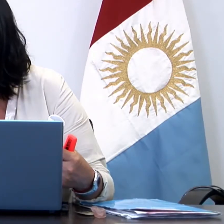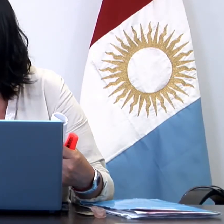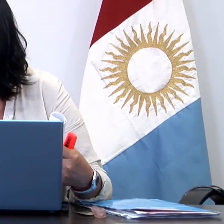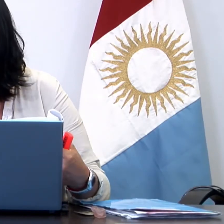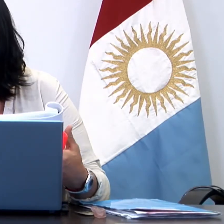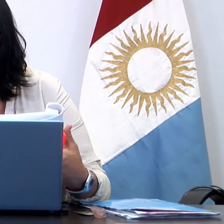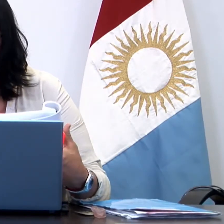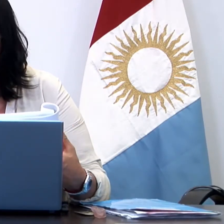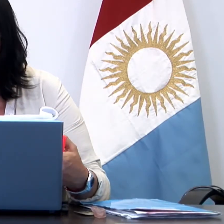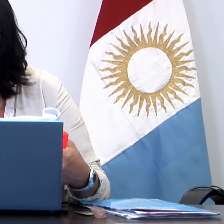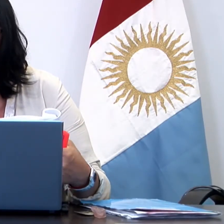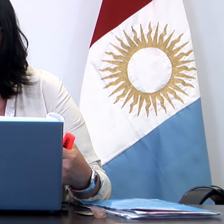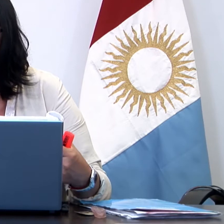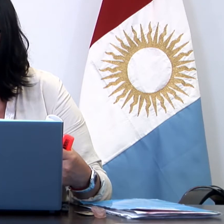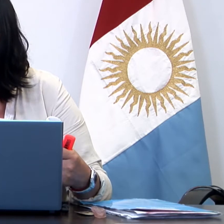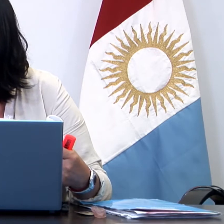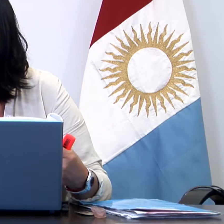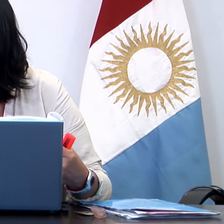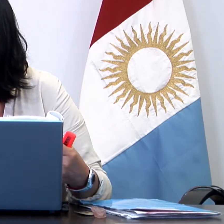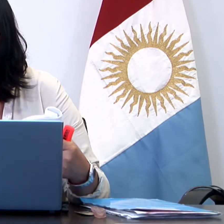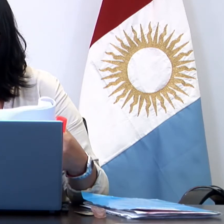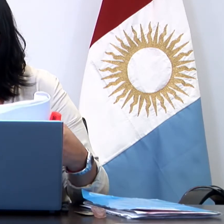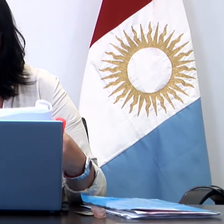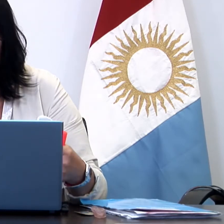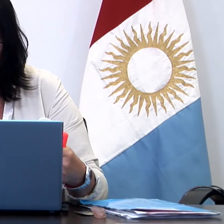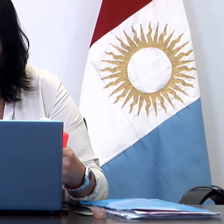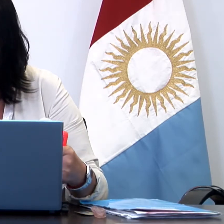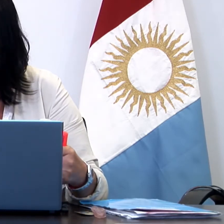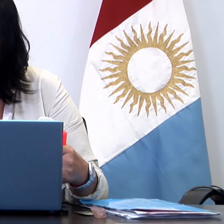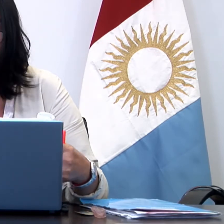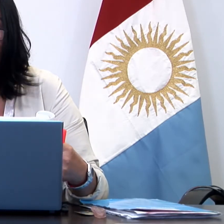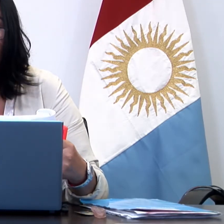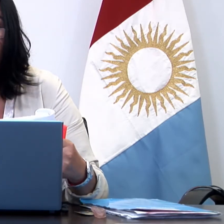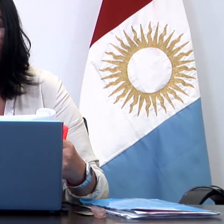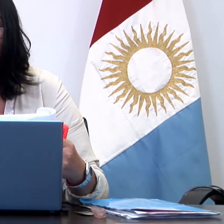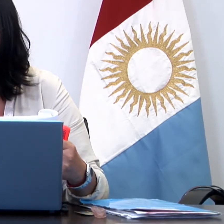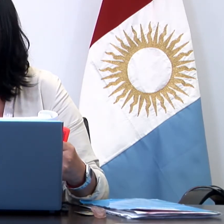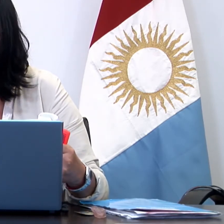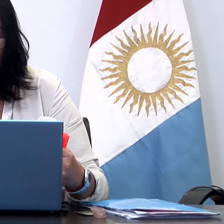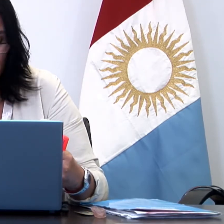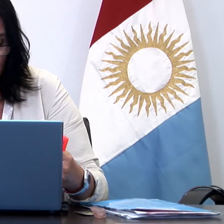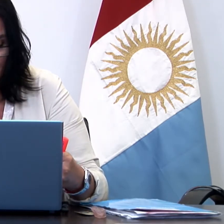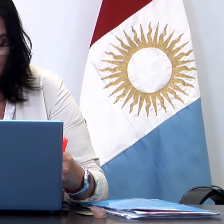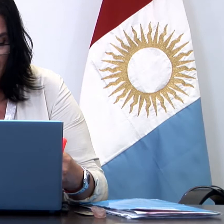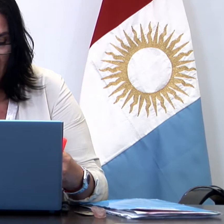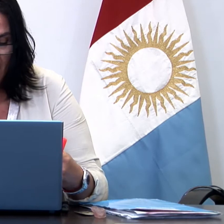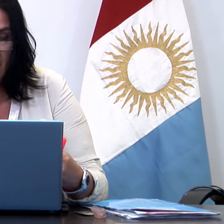Bueno, retomamos la continuidad de esta audiencia del día de la fecha, martes 20 de abril.